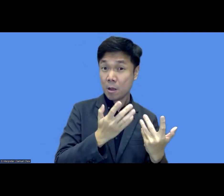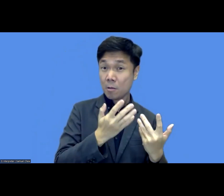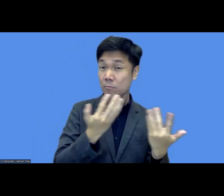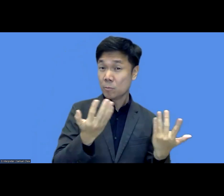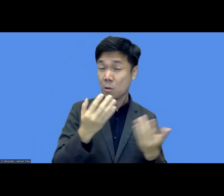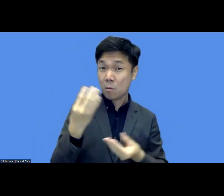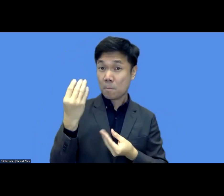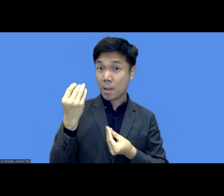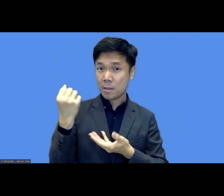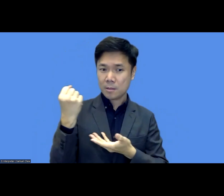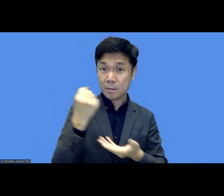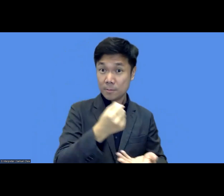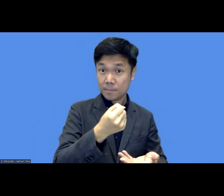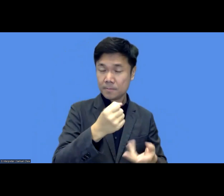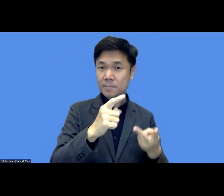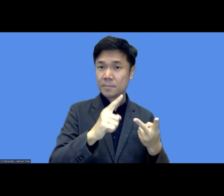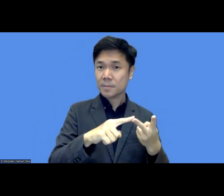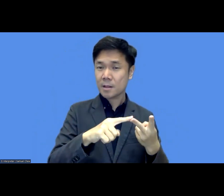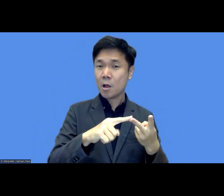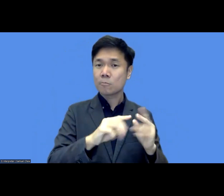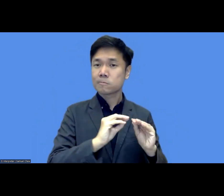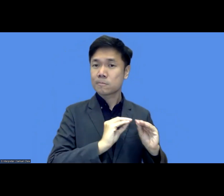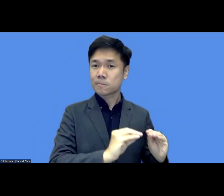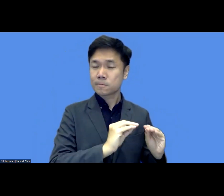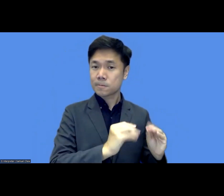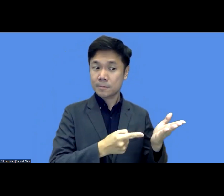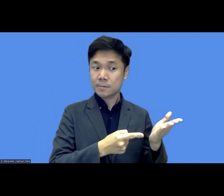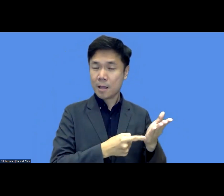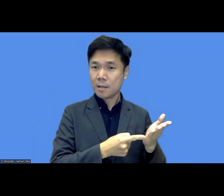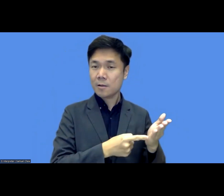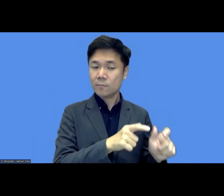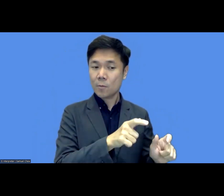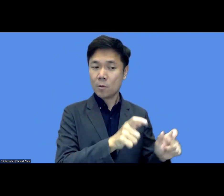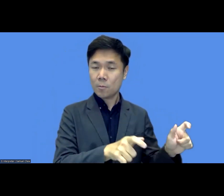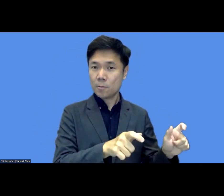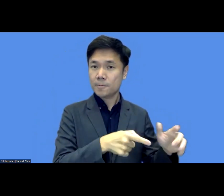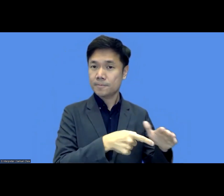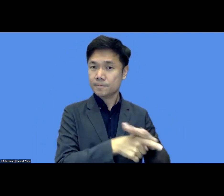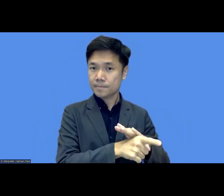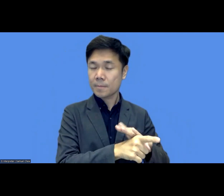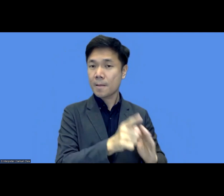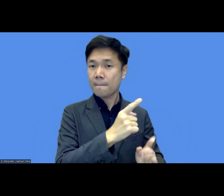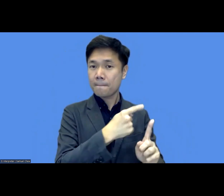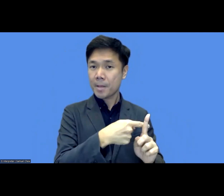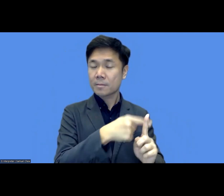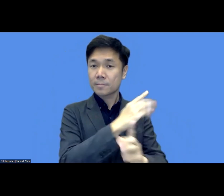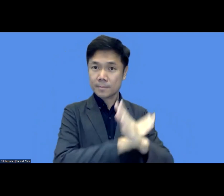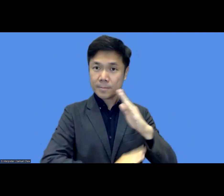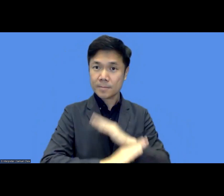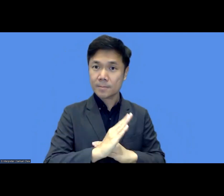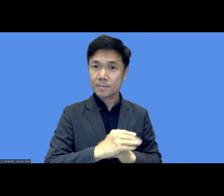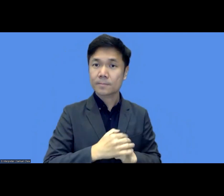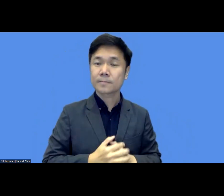humanitarias y poder más apoyo técnico a las organizaciones de personas con